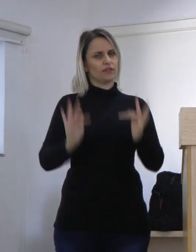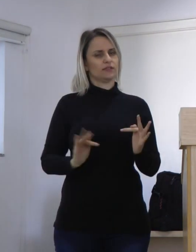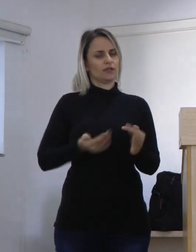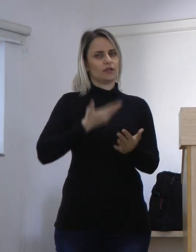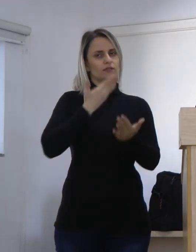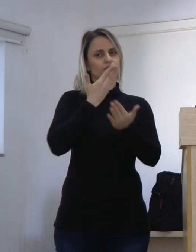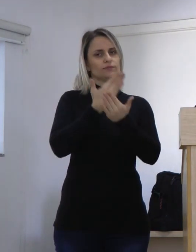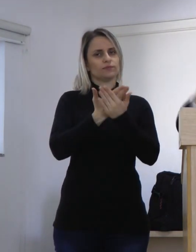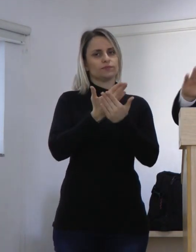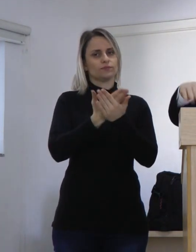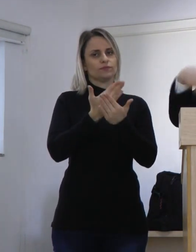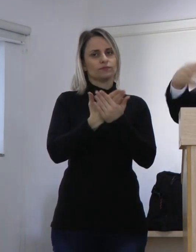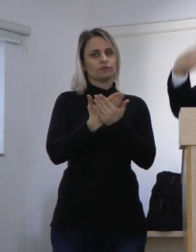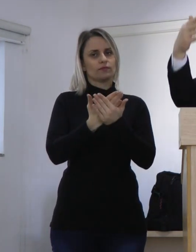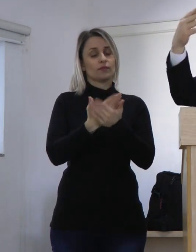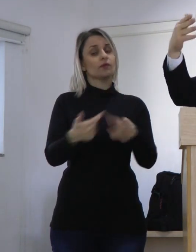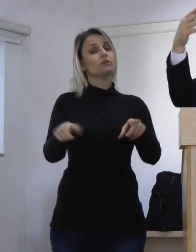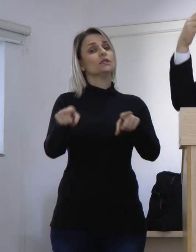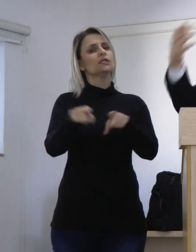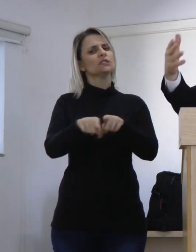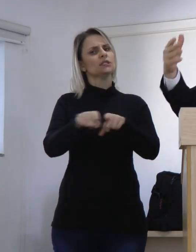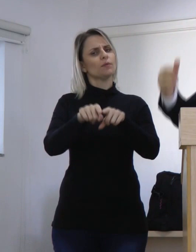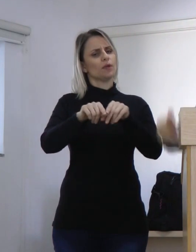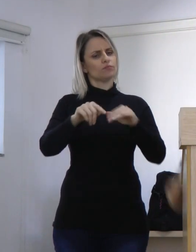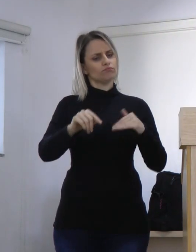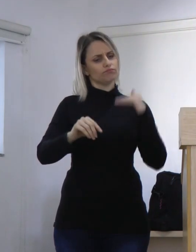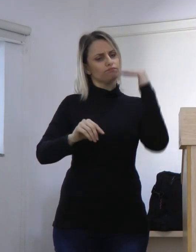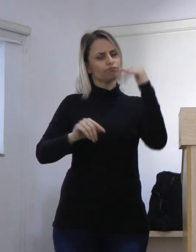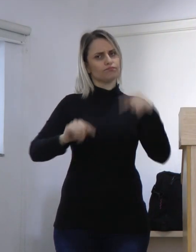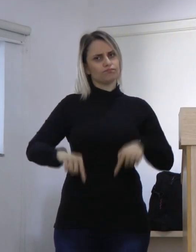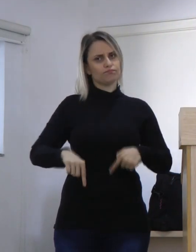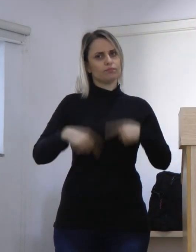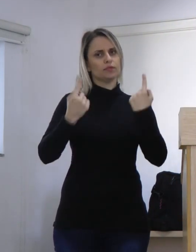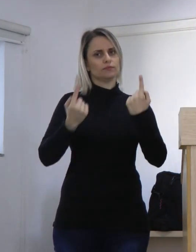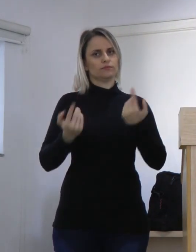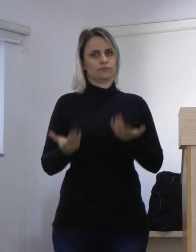Estudar e também superar os desafios evolutivos.